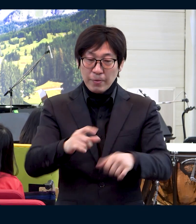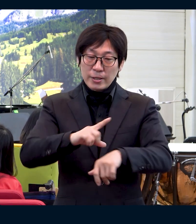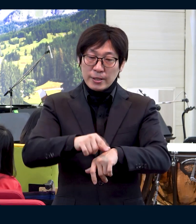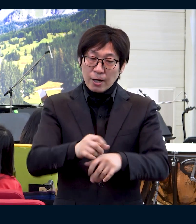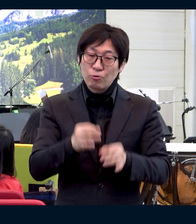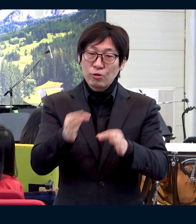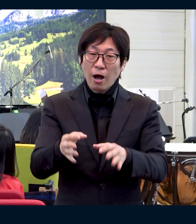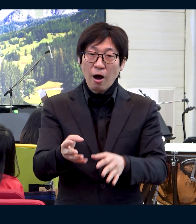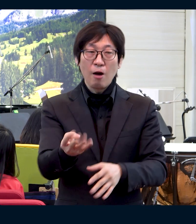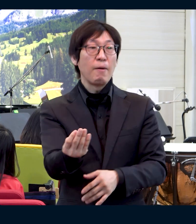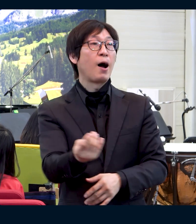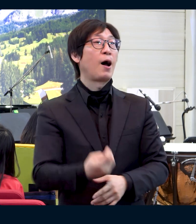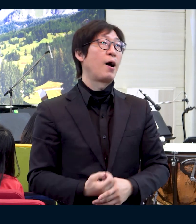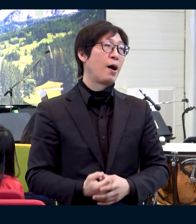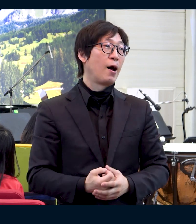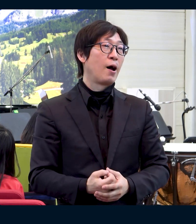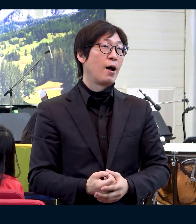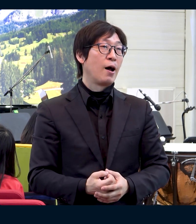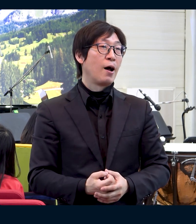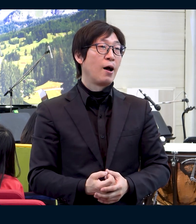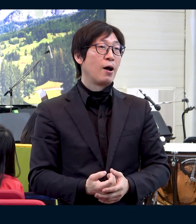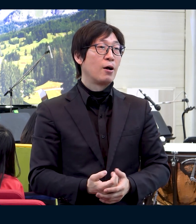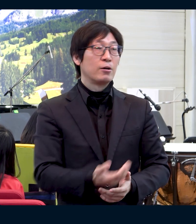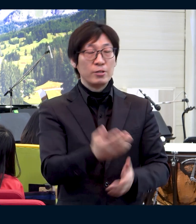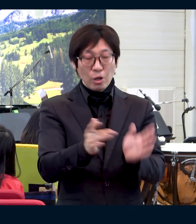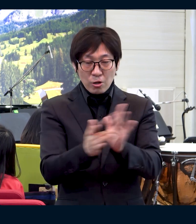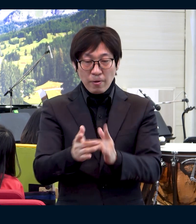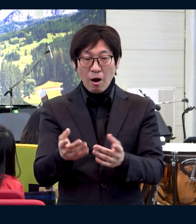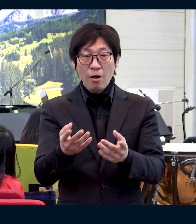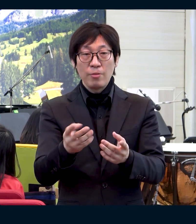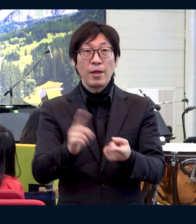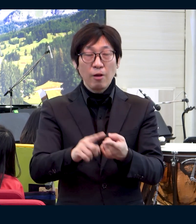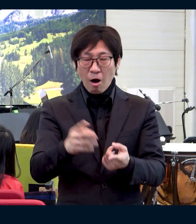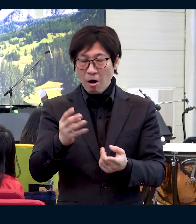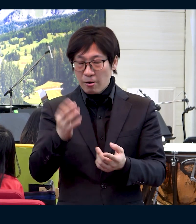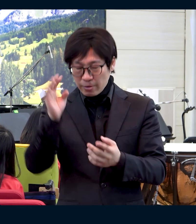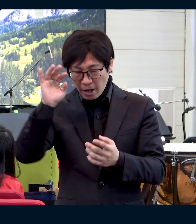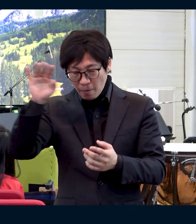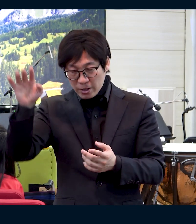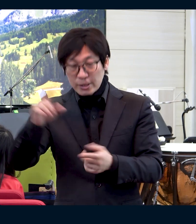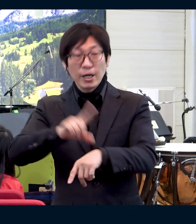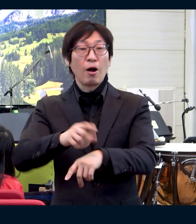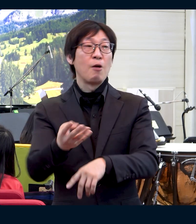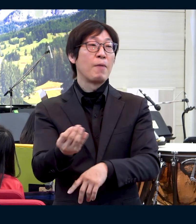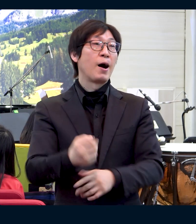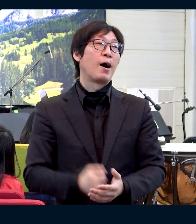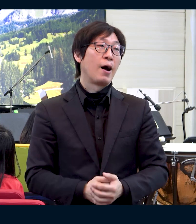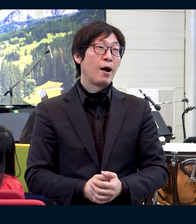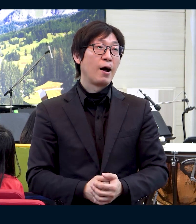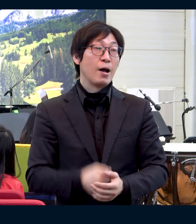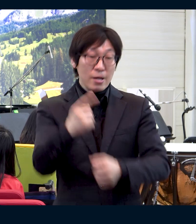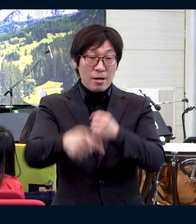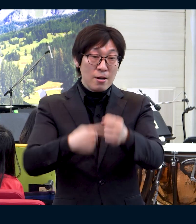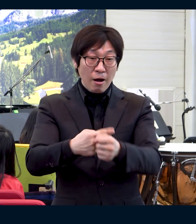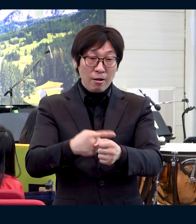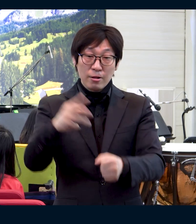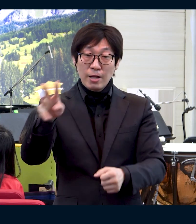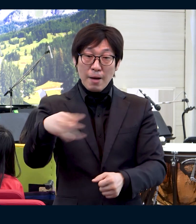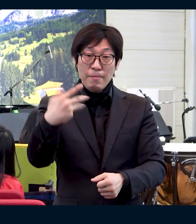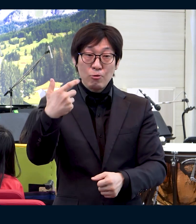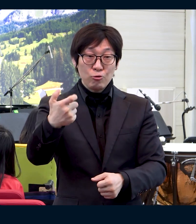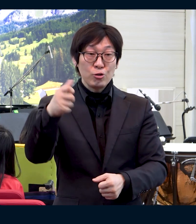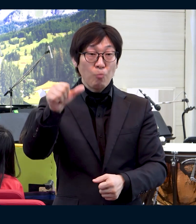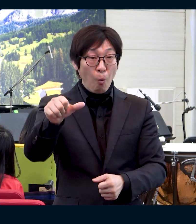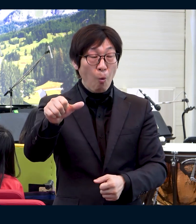시간, 배움의 시간을 통해서 얼마나 여러분들은 사모하고 기다리십니까? 또 1년 365일 중에 며칠이나